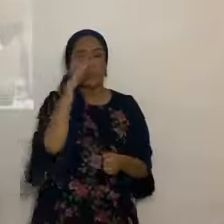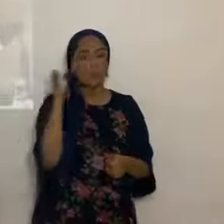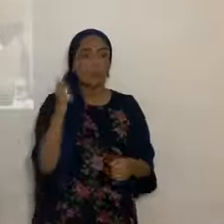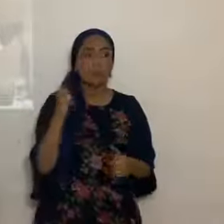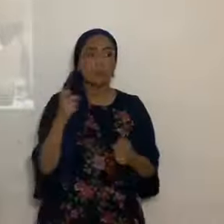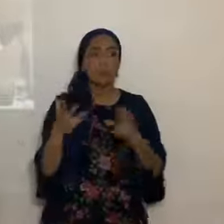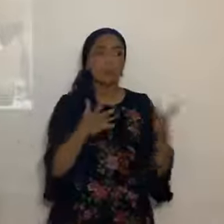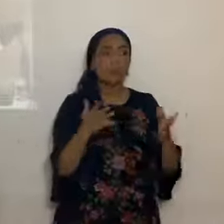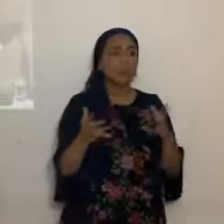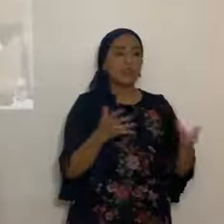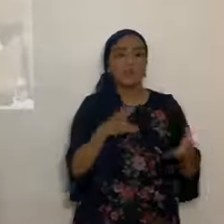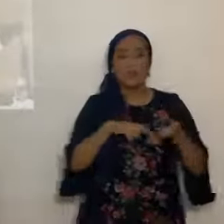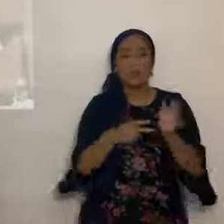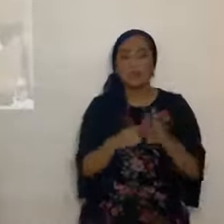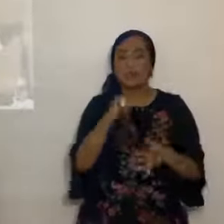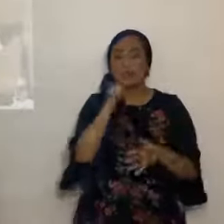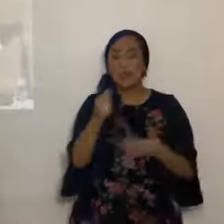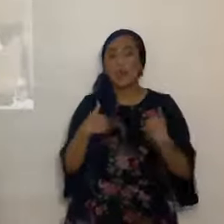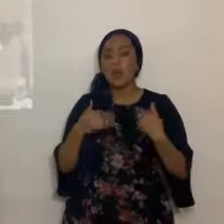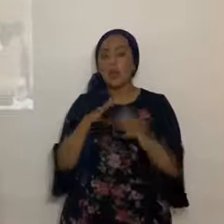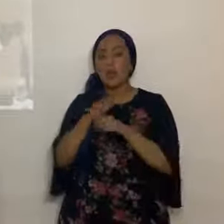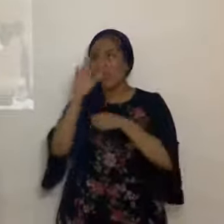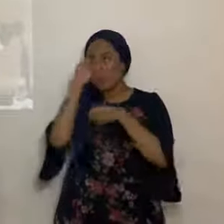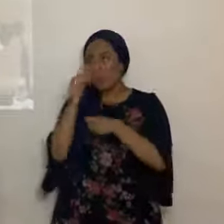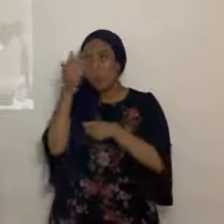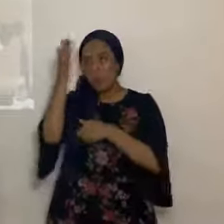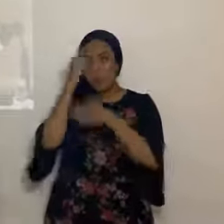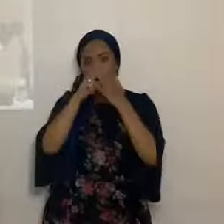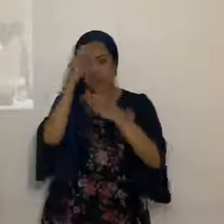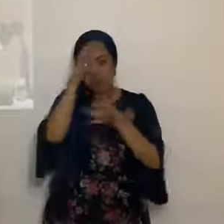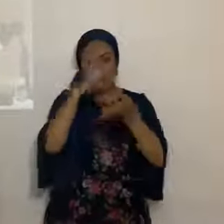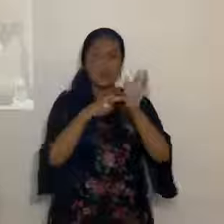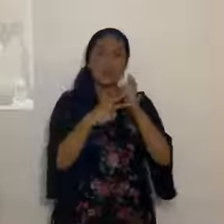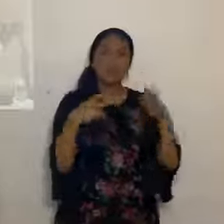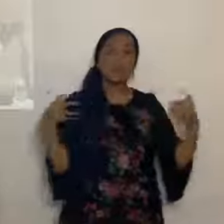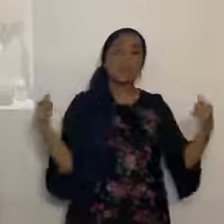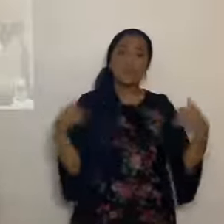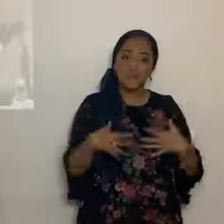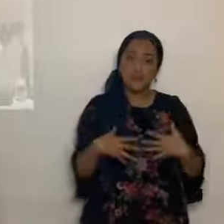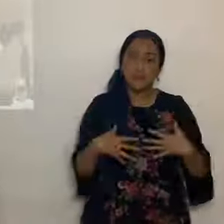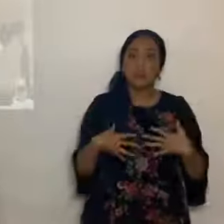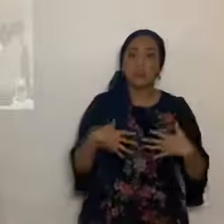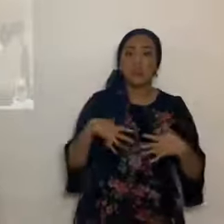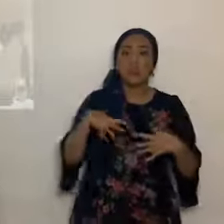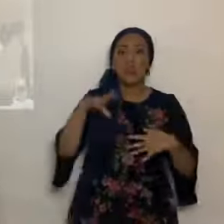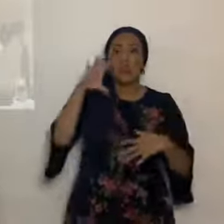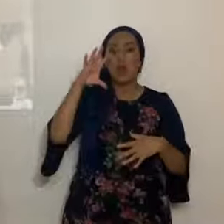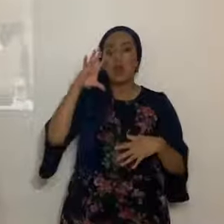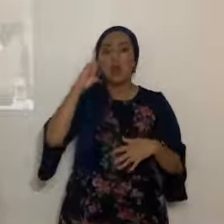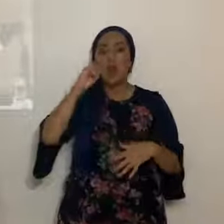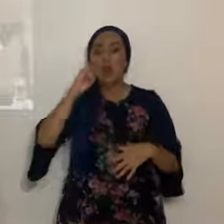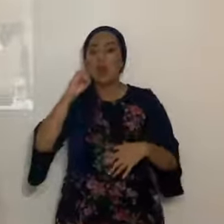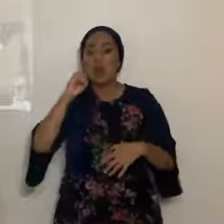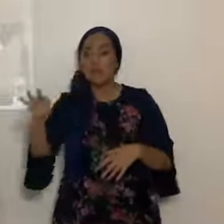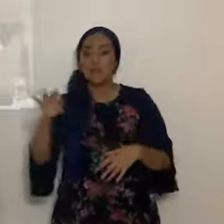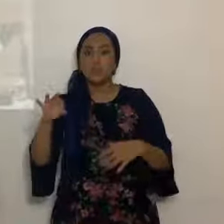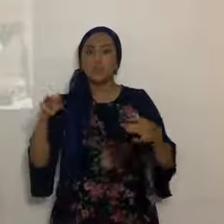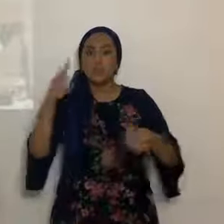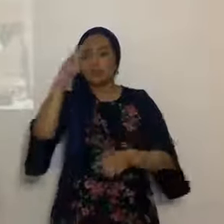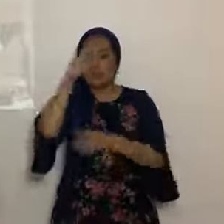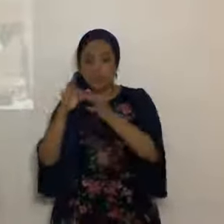no es una señal de no tenerle confianza al Eterno. O sea, el miedo apaga la fe. La